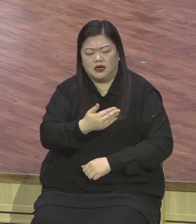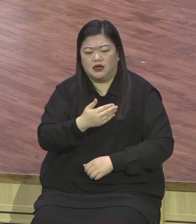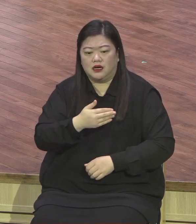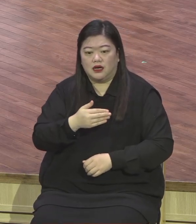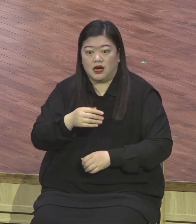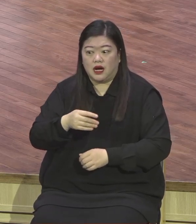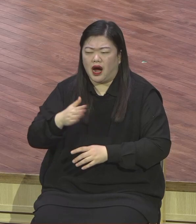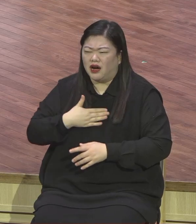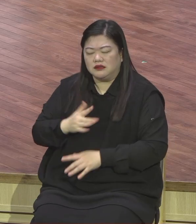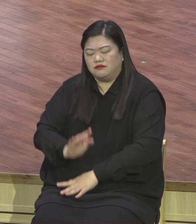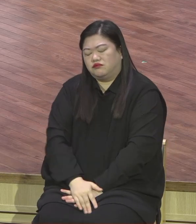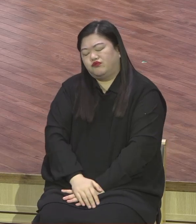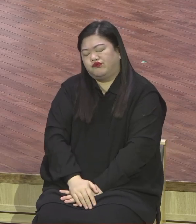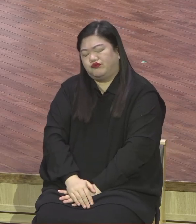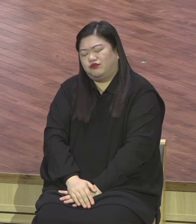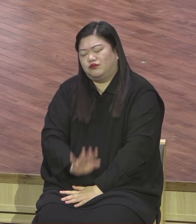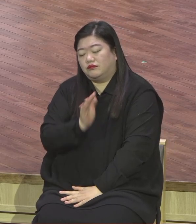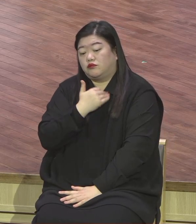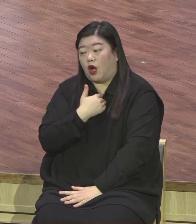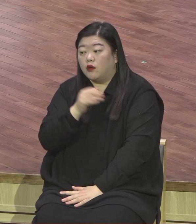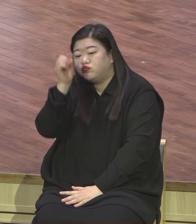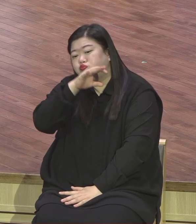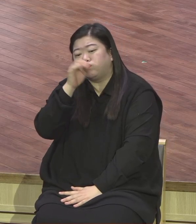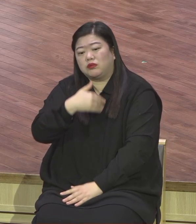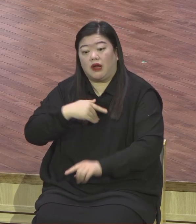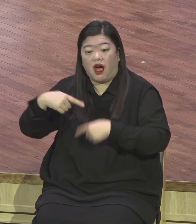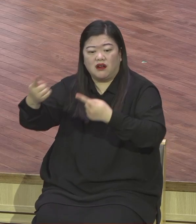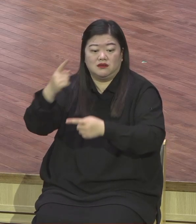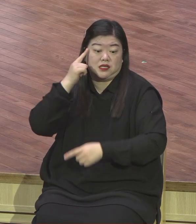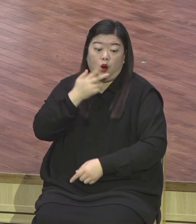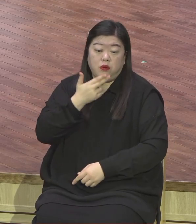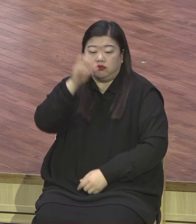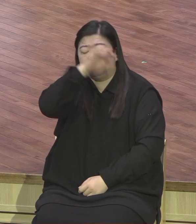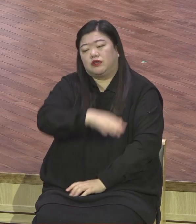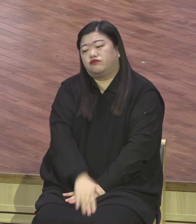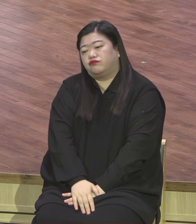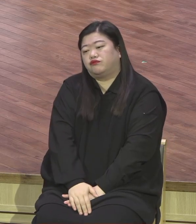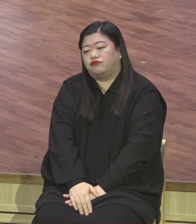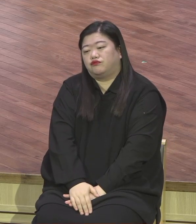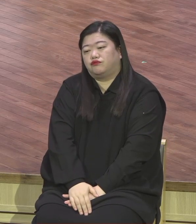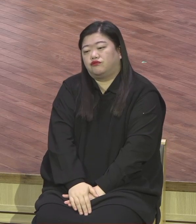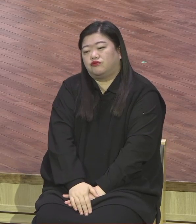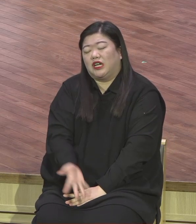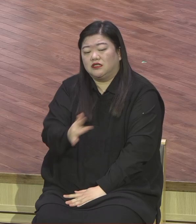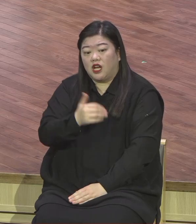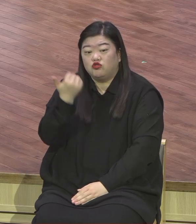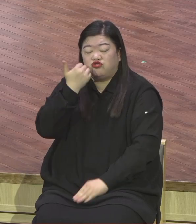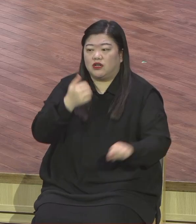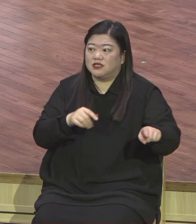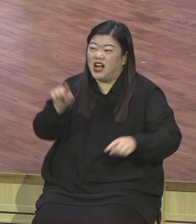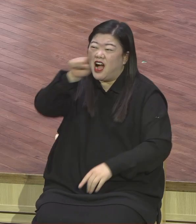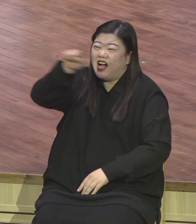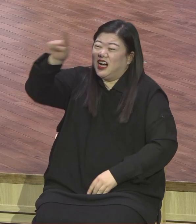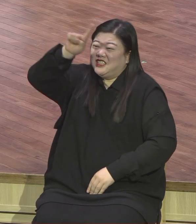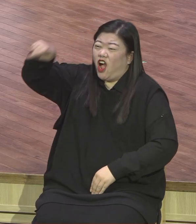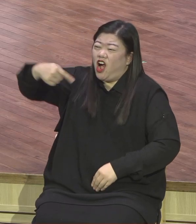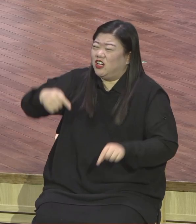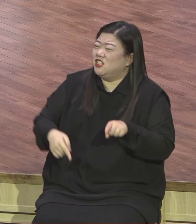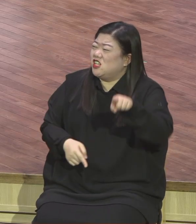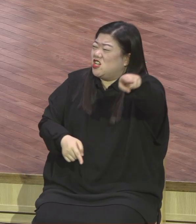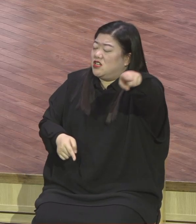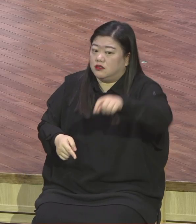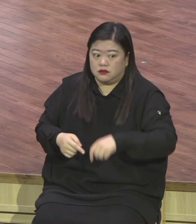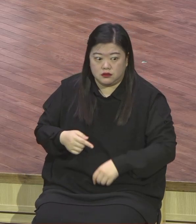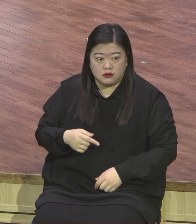바람 내가 깜짝 놀라 내가 뒤통수를 때렸다니까 내 앞에 앉아 치수해라 빨리 이게 치수한 데가 회장이 된 거요